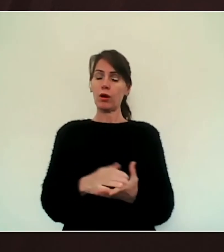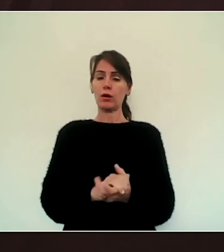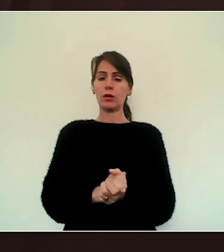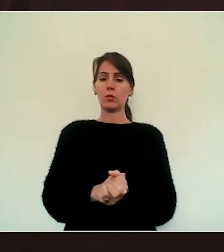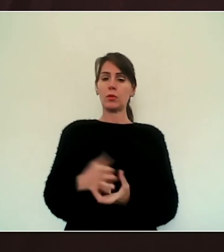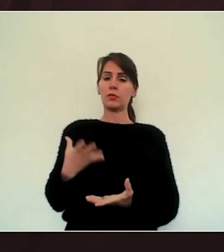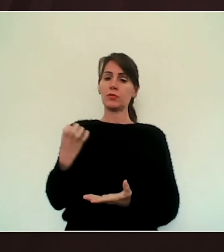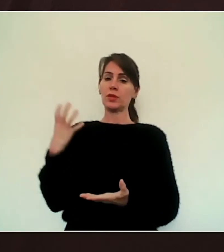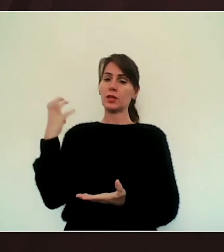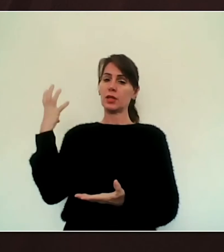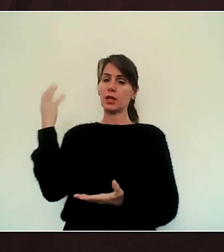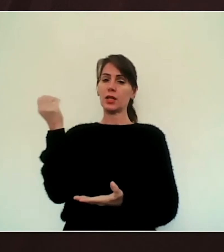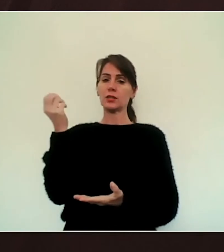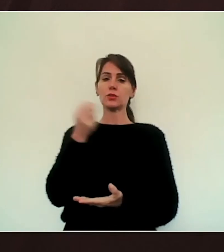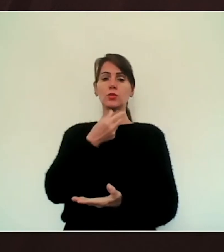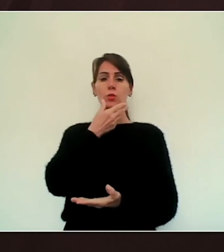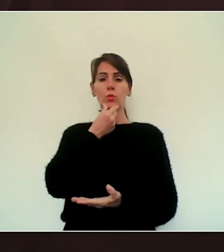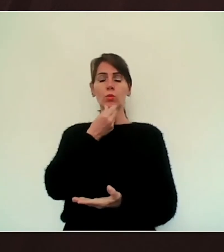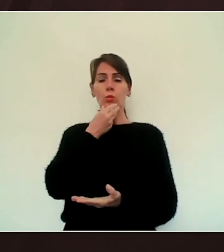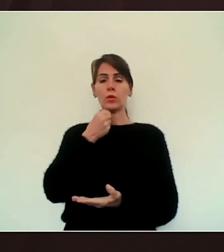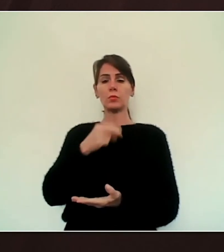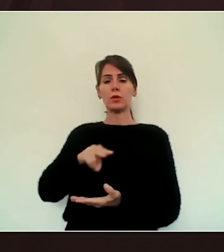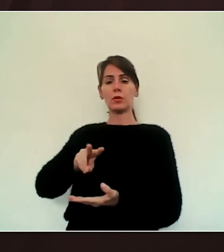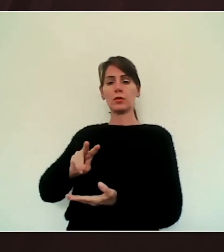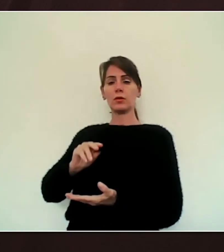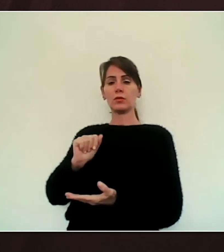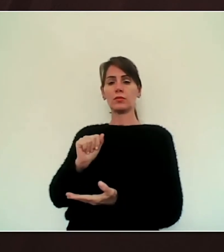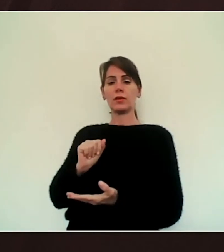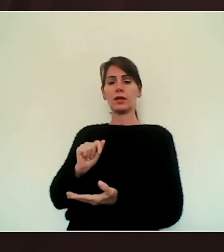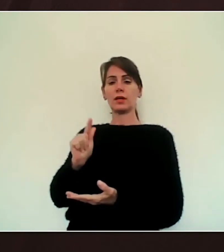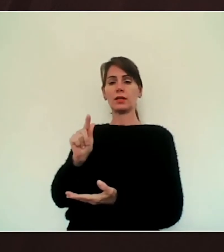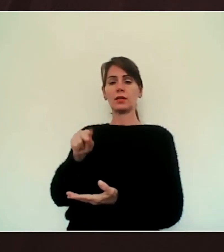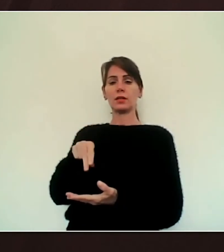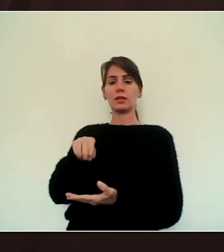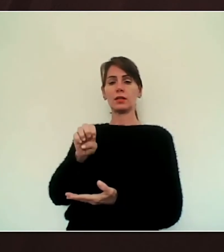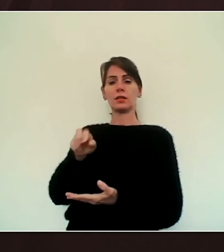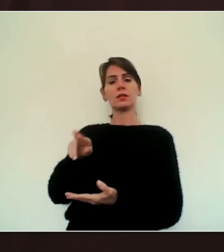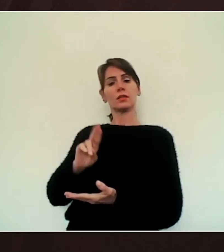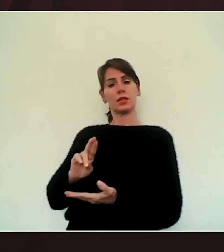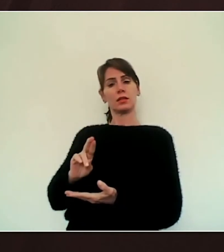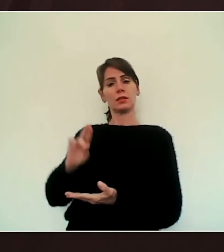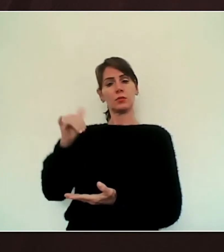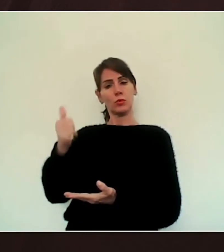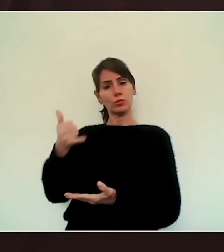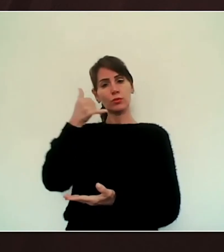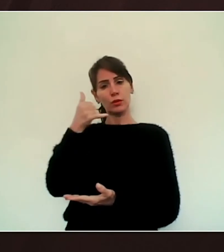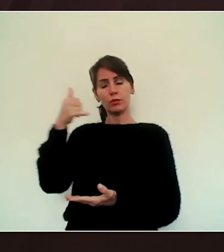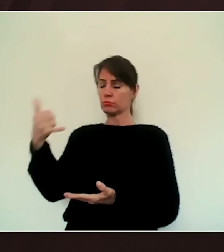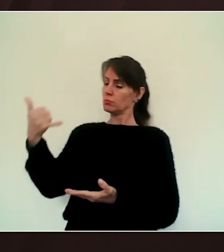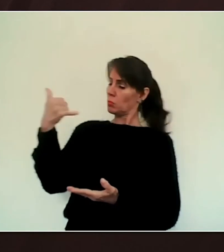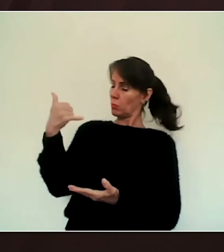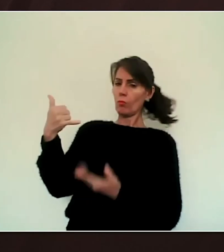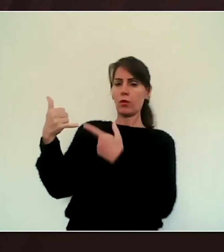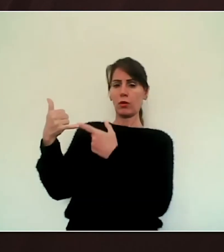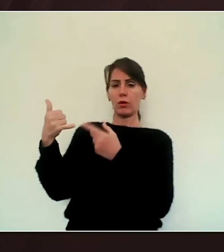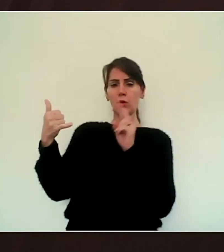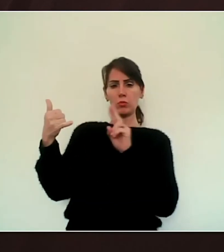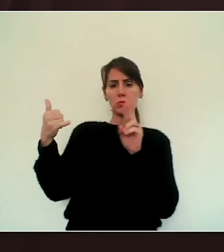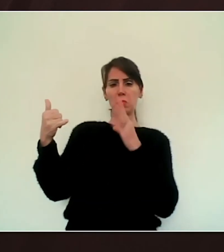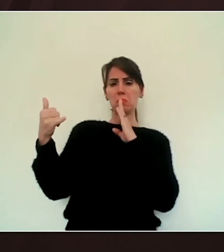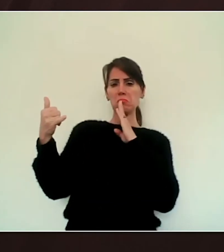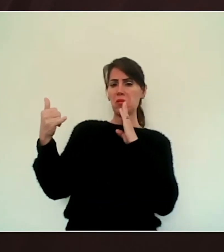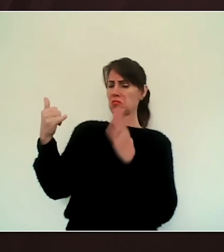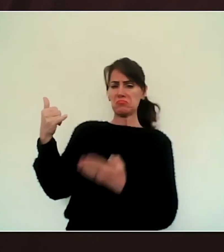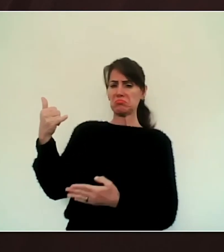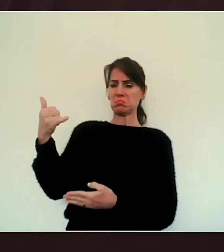do Iguaçu. Meu telefone toca, né? Um número desconhecido. Aí eu atendi.